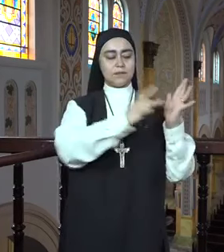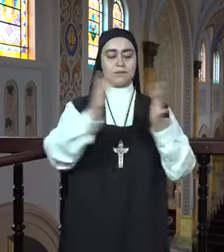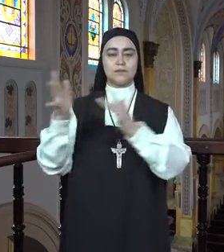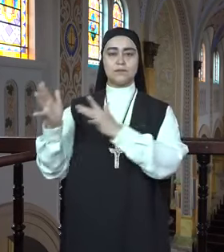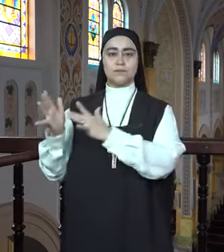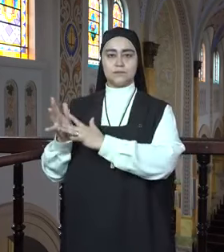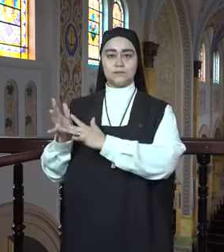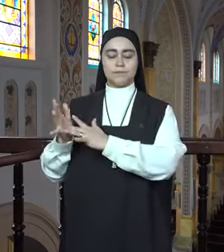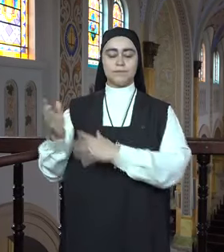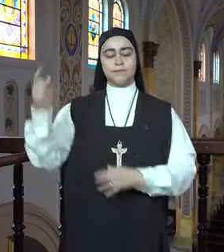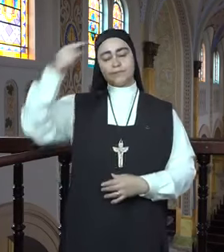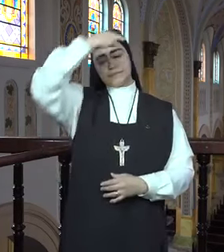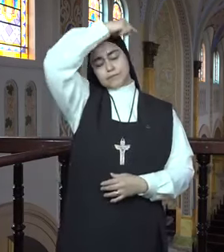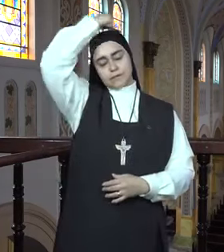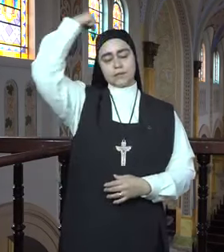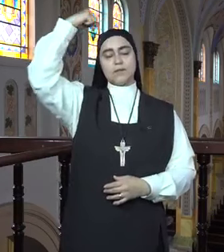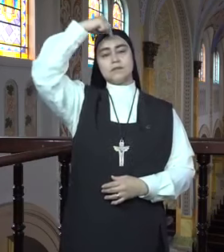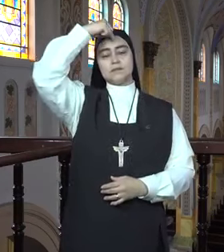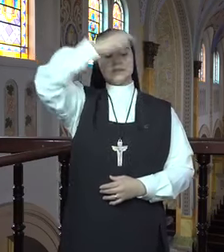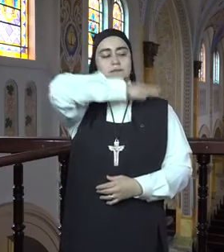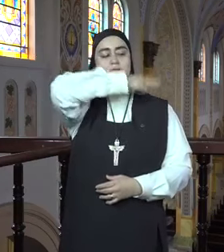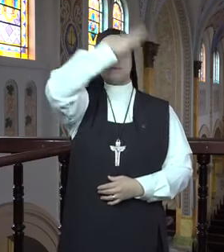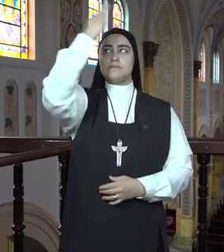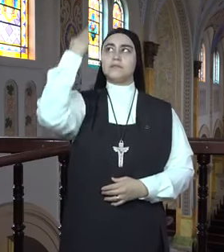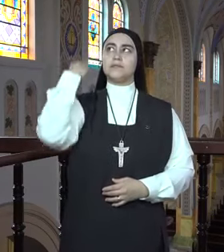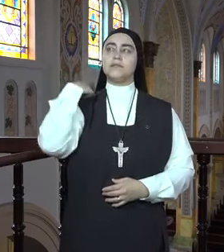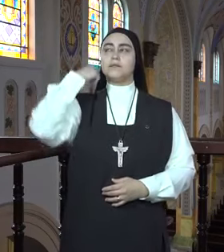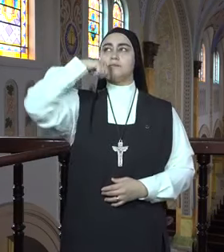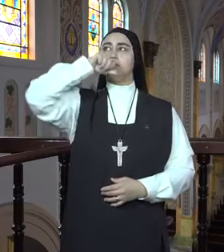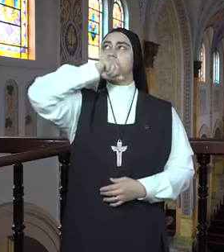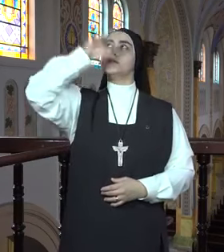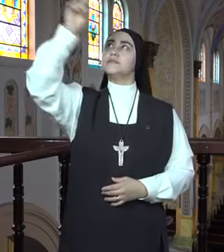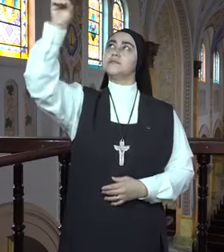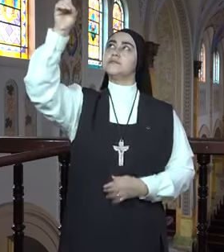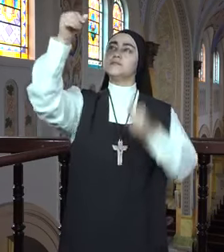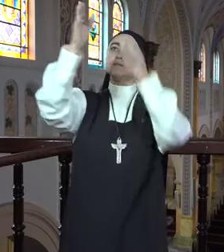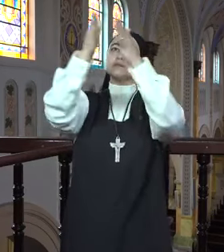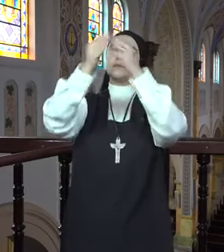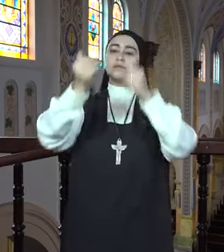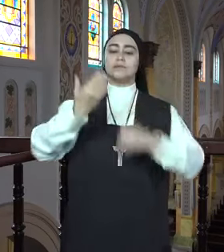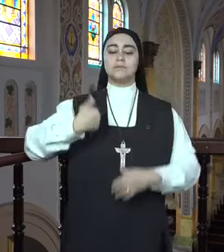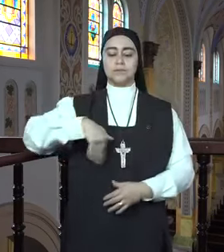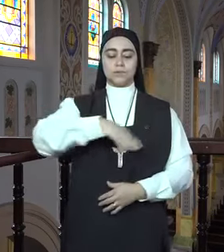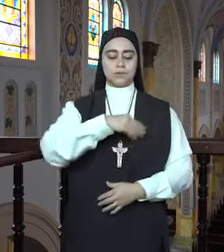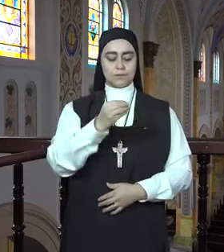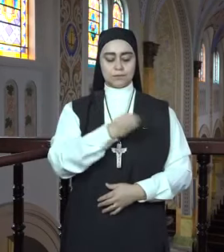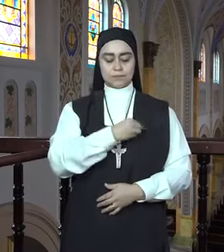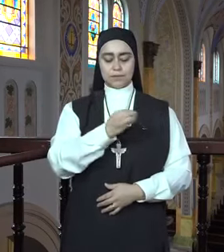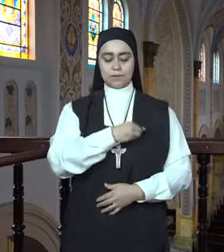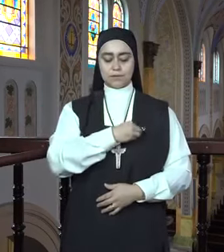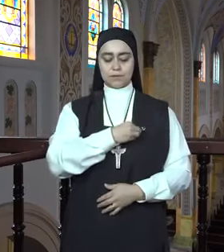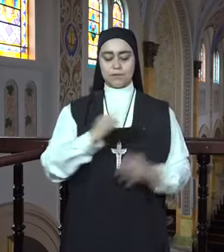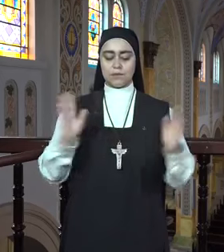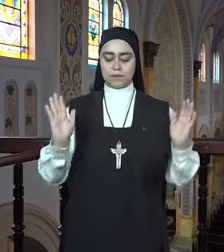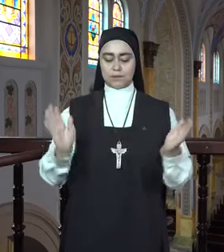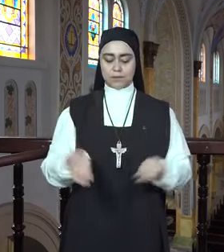é o fruto do vosso ventre, Jesus. Santa Maria, Mãe de Deus, rogai por nós,